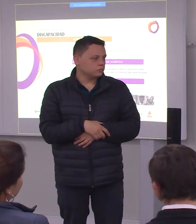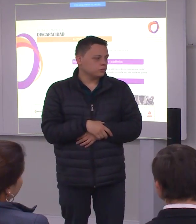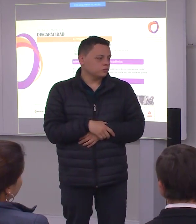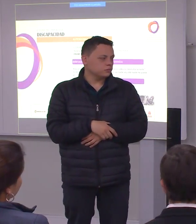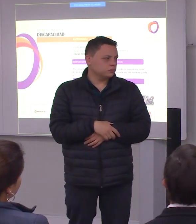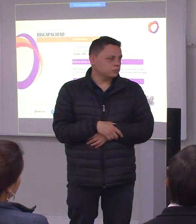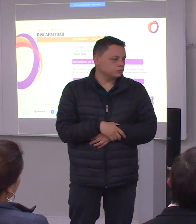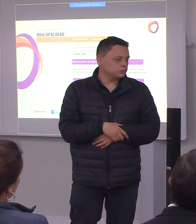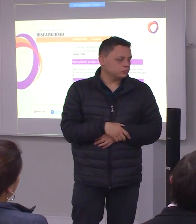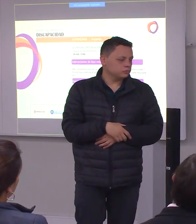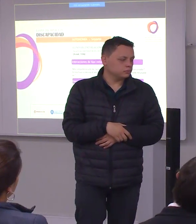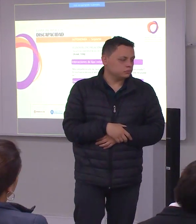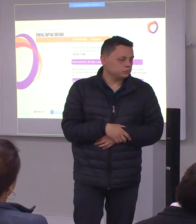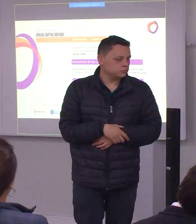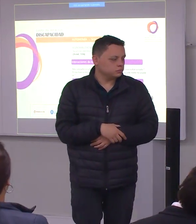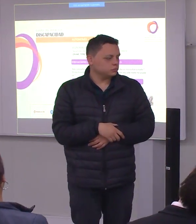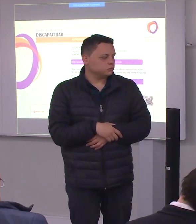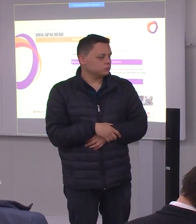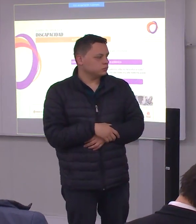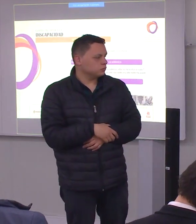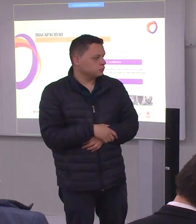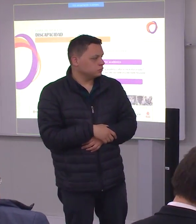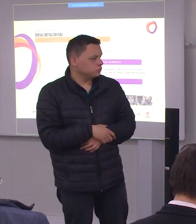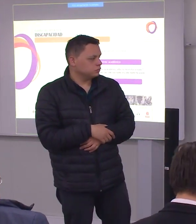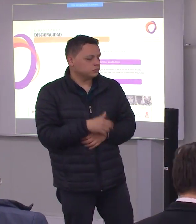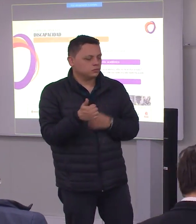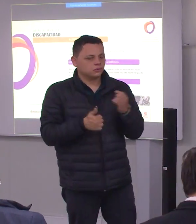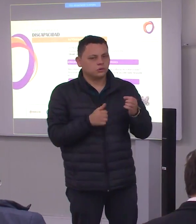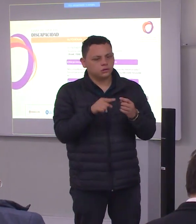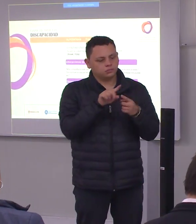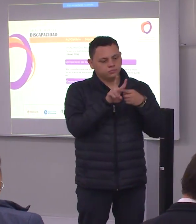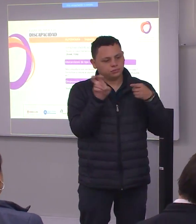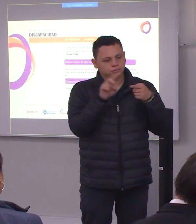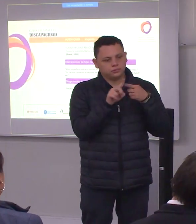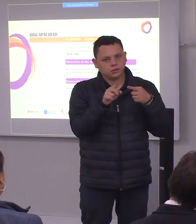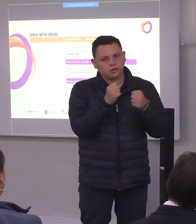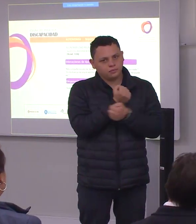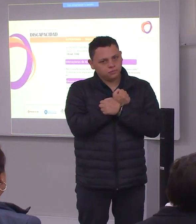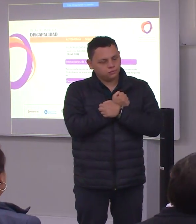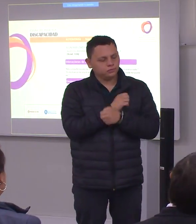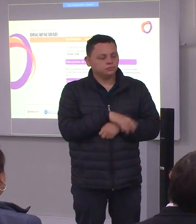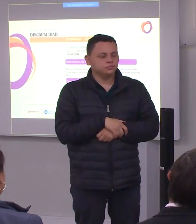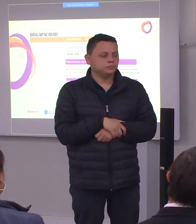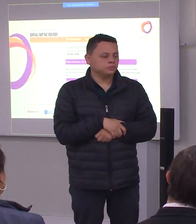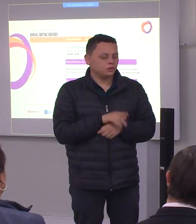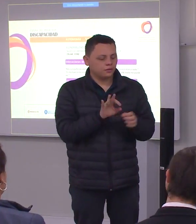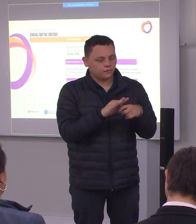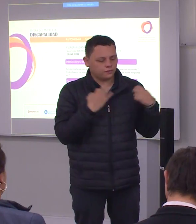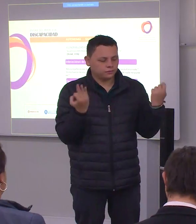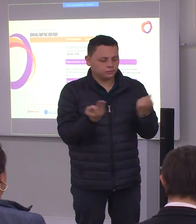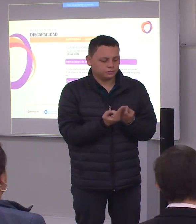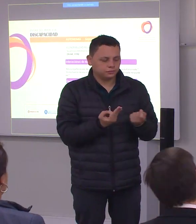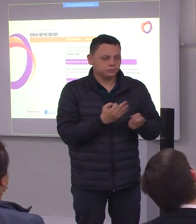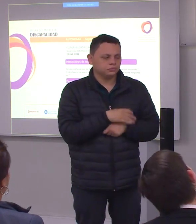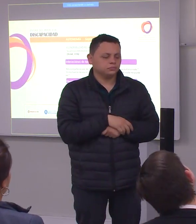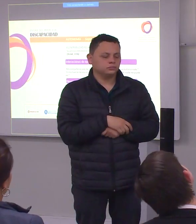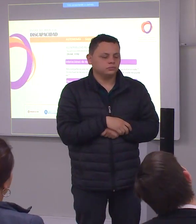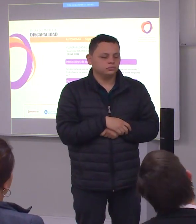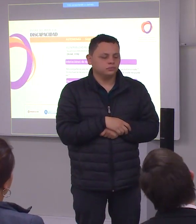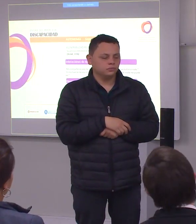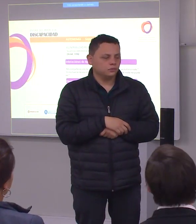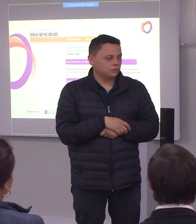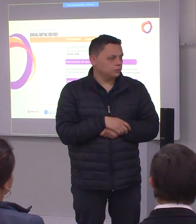entonces en primer lugar vamos a tomar la esfera del amor la esfera de la familia y aquí nos